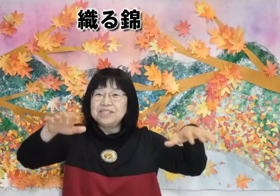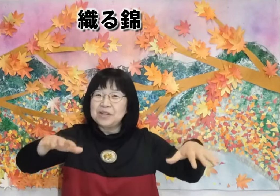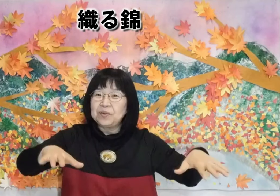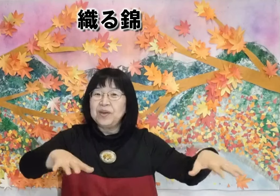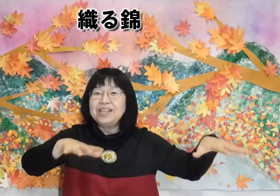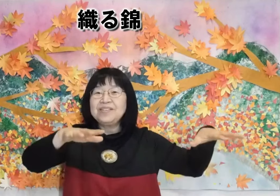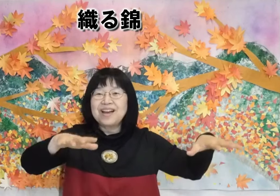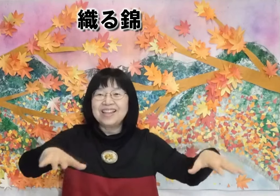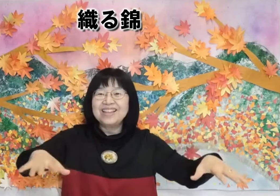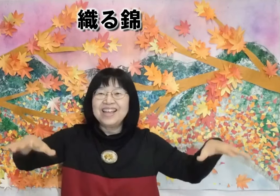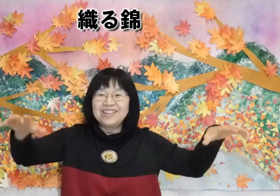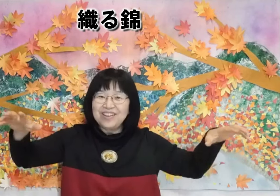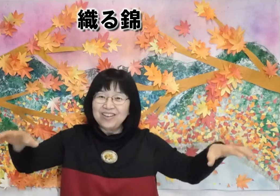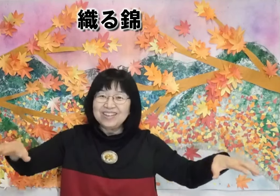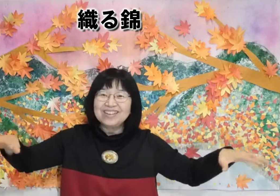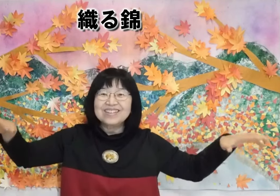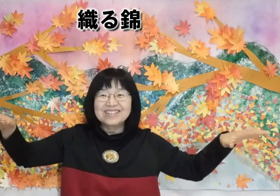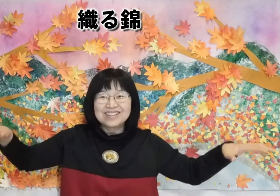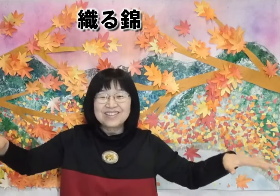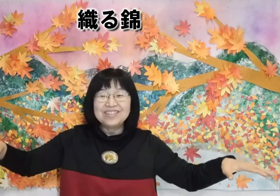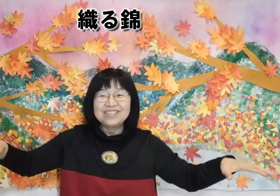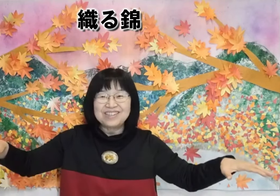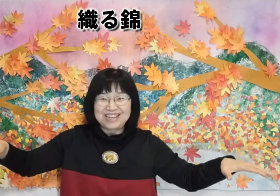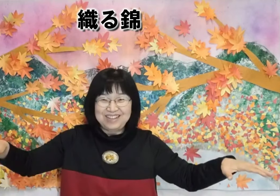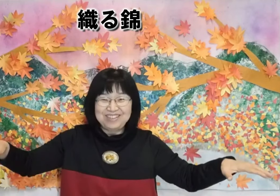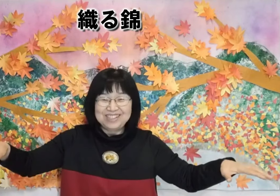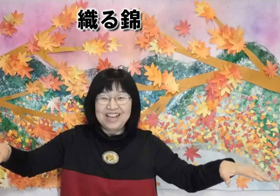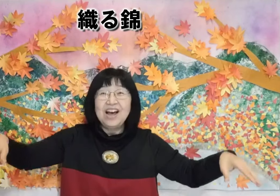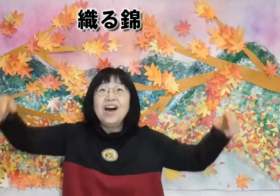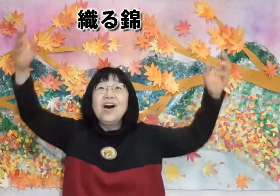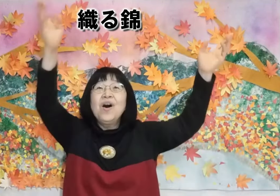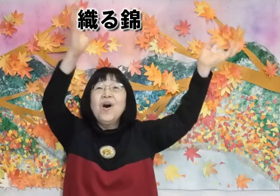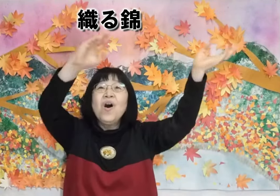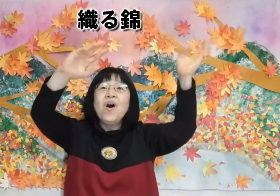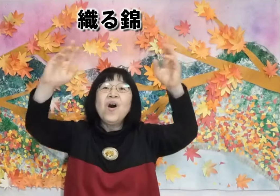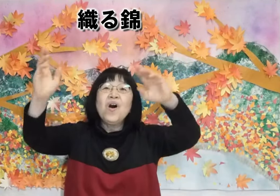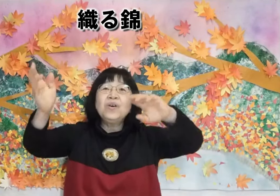の上に浮かんでいるよという詩話になります。 織る